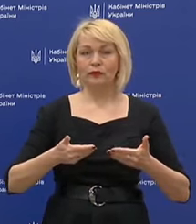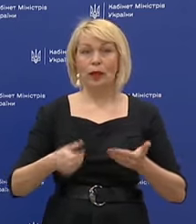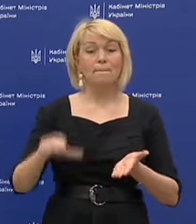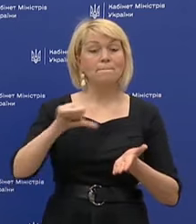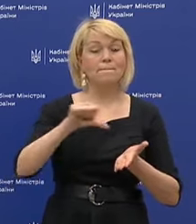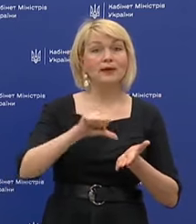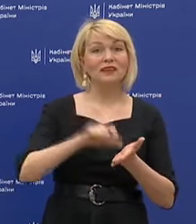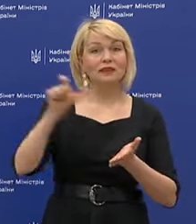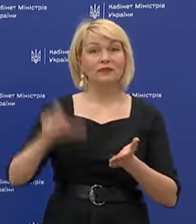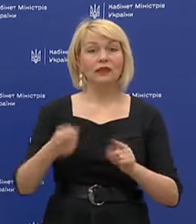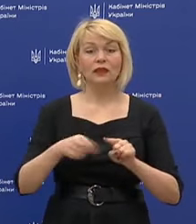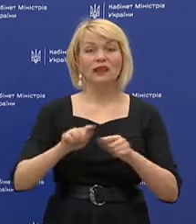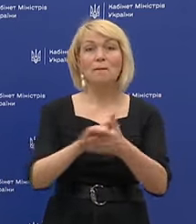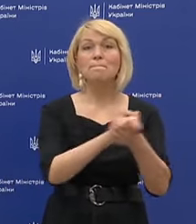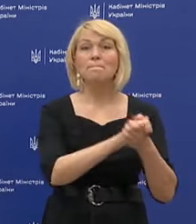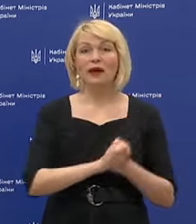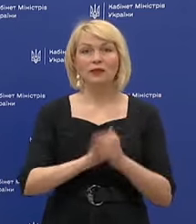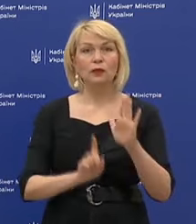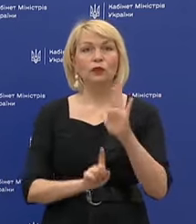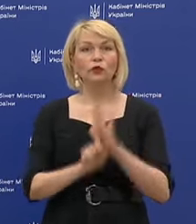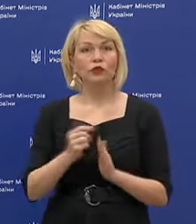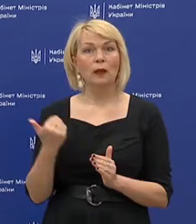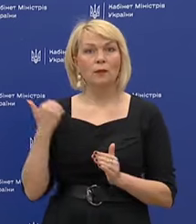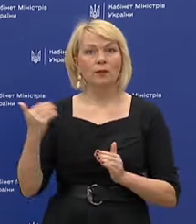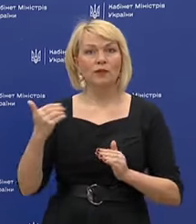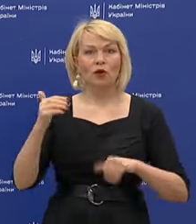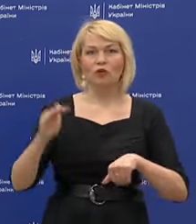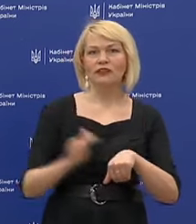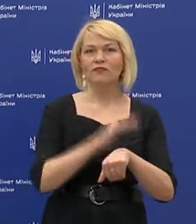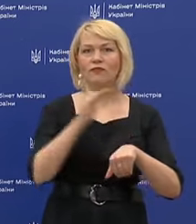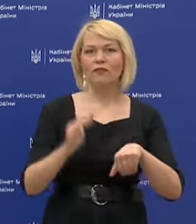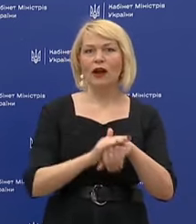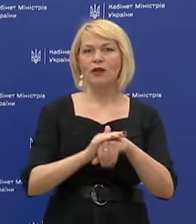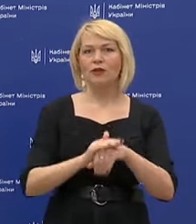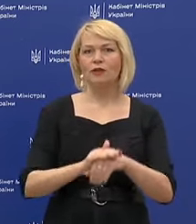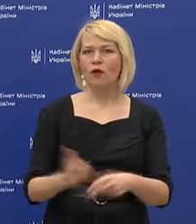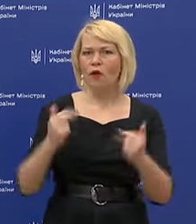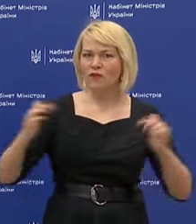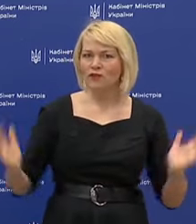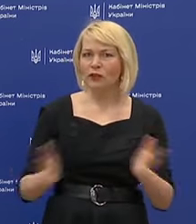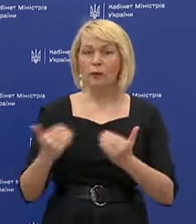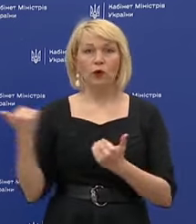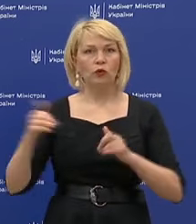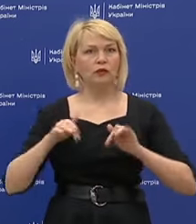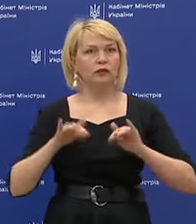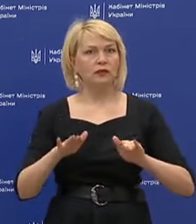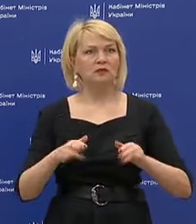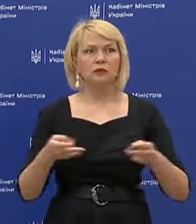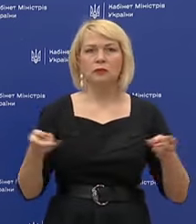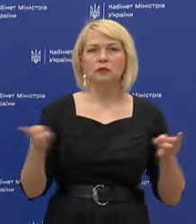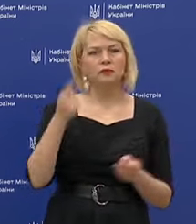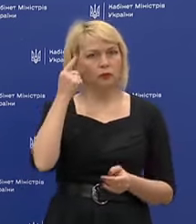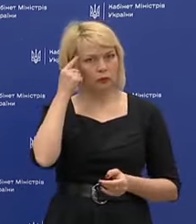представники цієї партії почали б мене схвально відгукуватися про мої дії, от тоді мені потрібно було